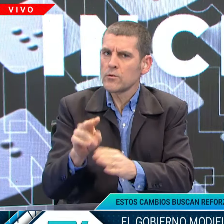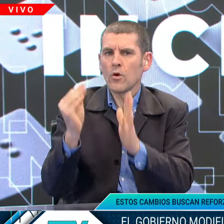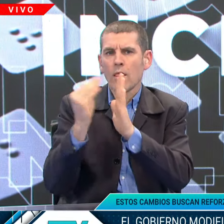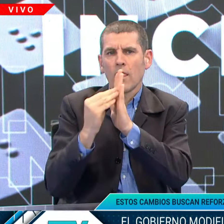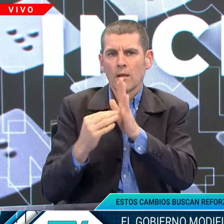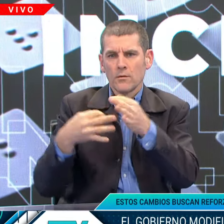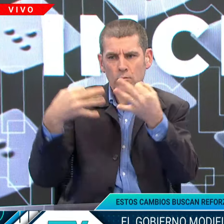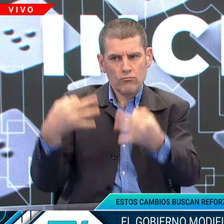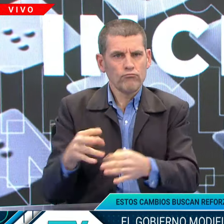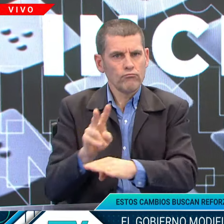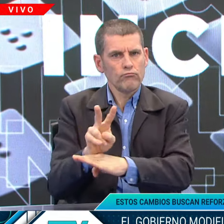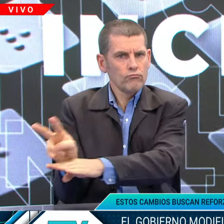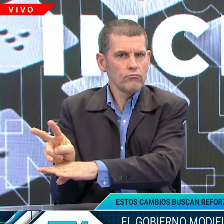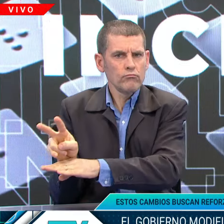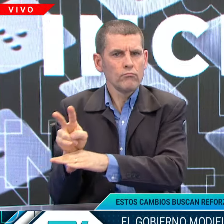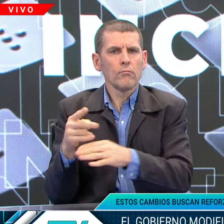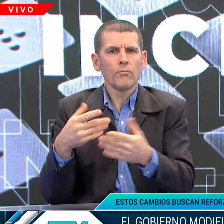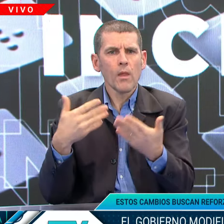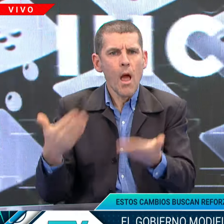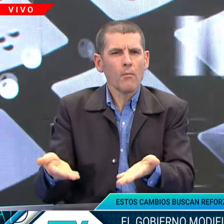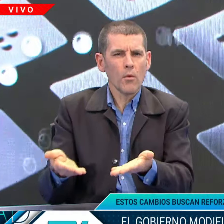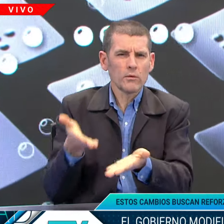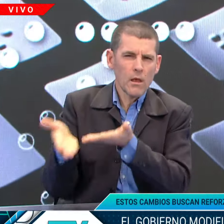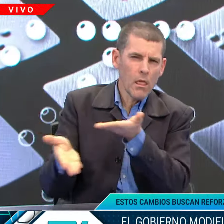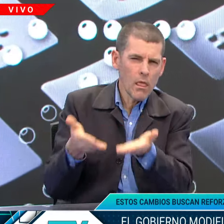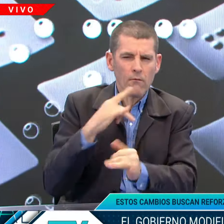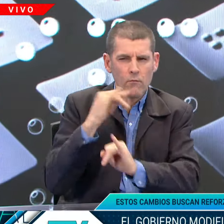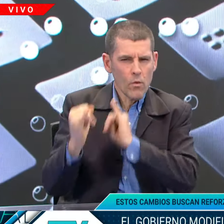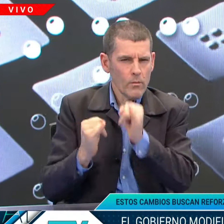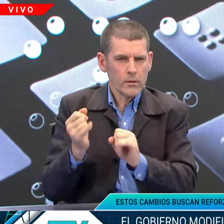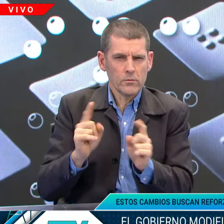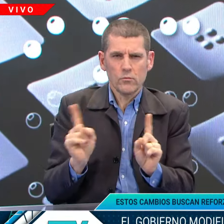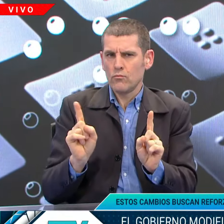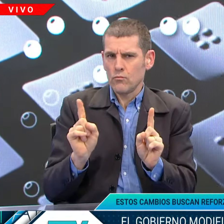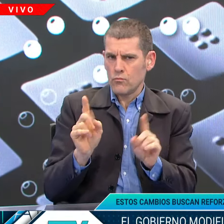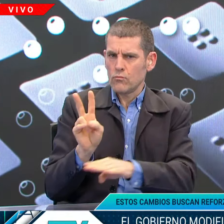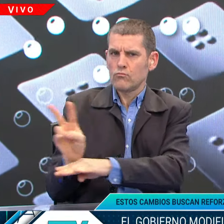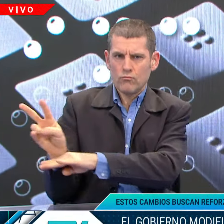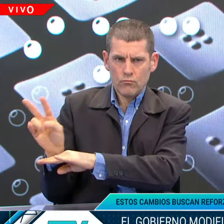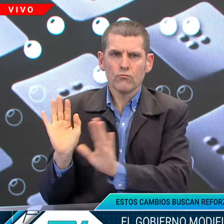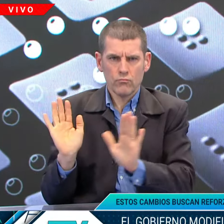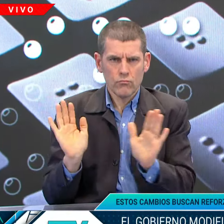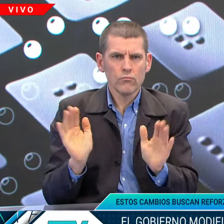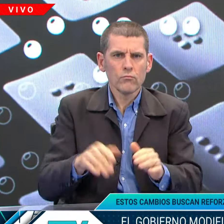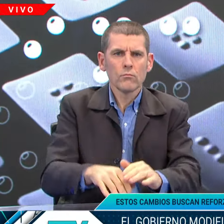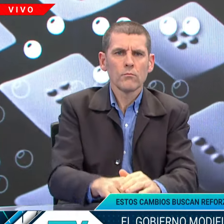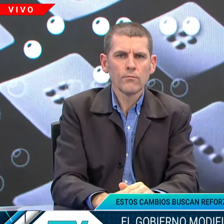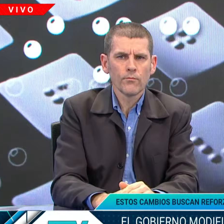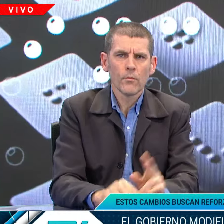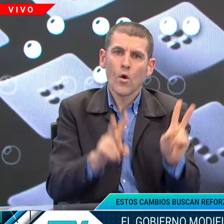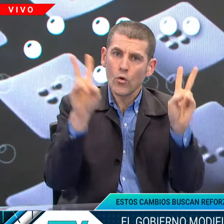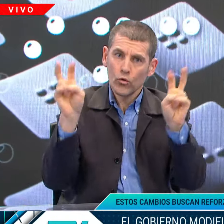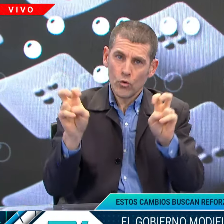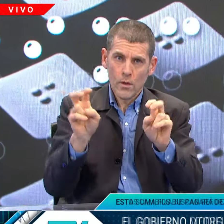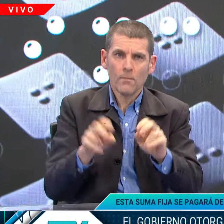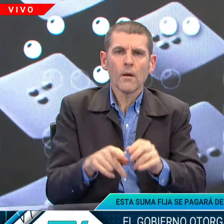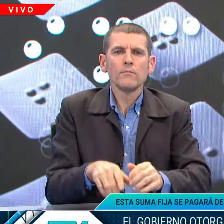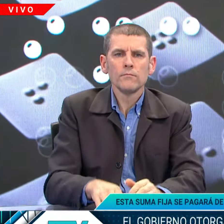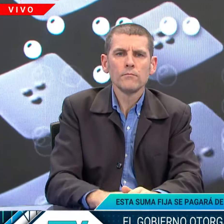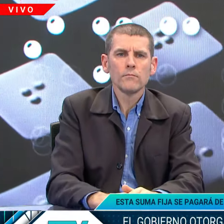previniendo el abuso del sistema. Así también, por otra parte, el gobierno nacional ha